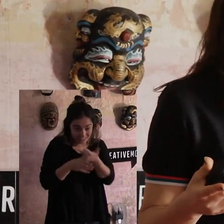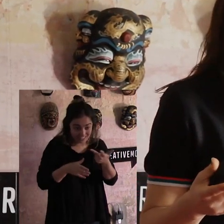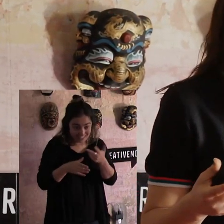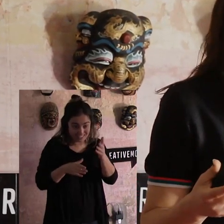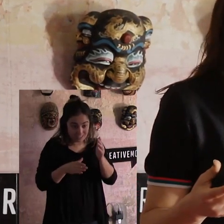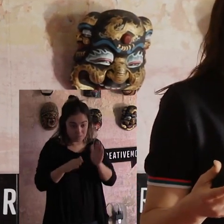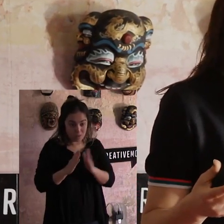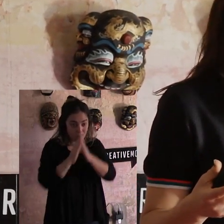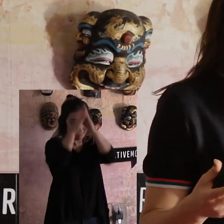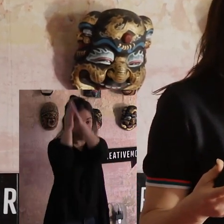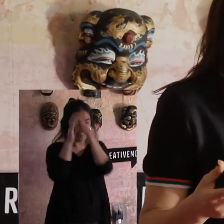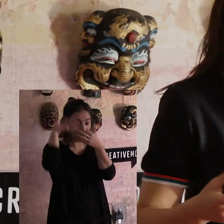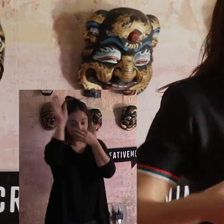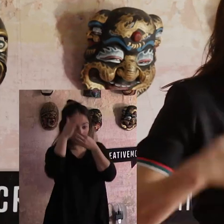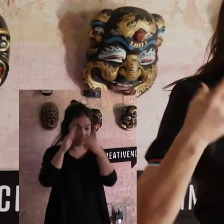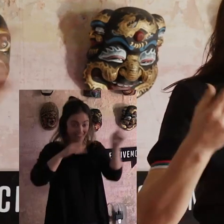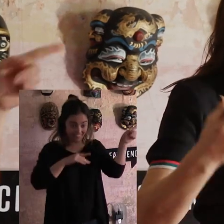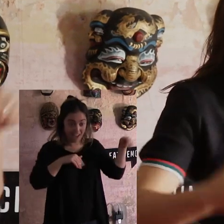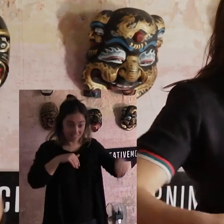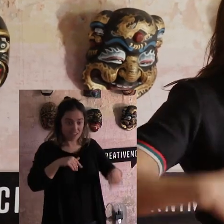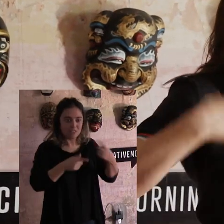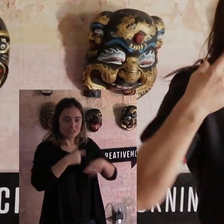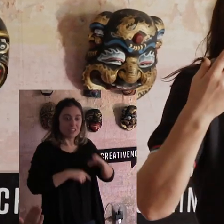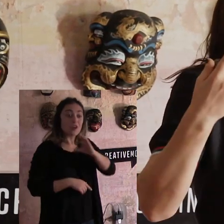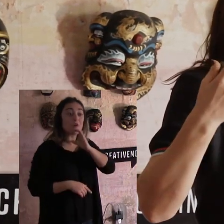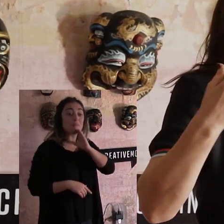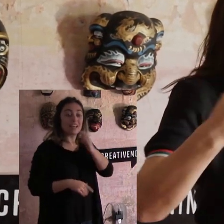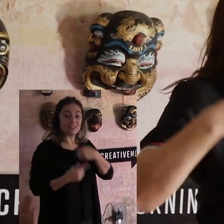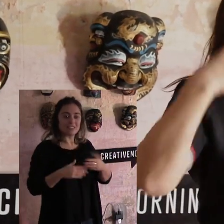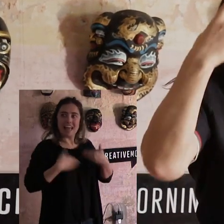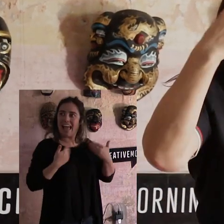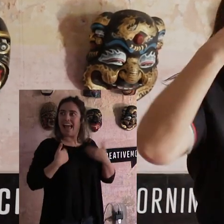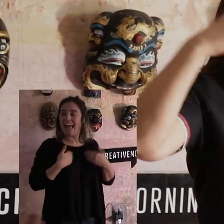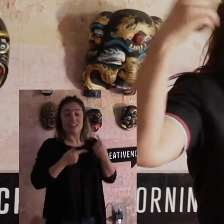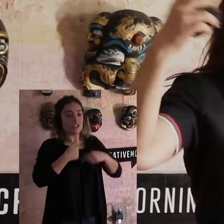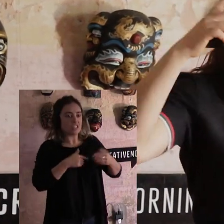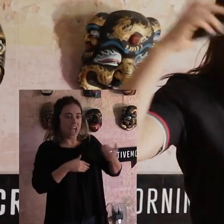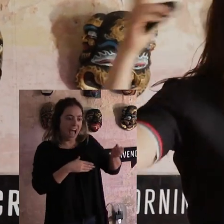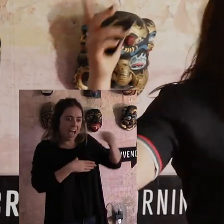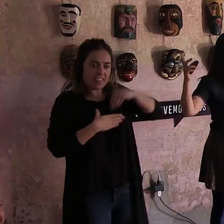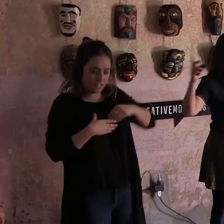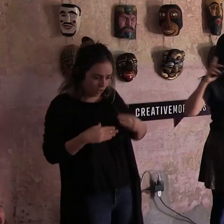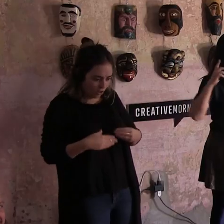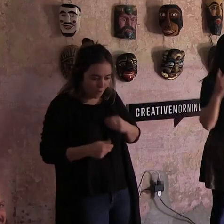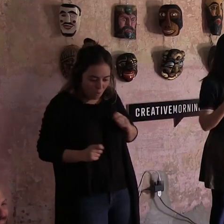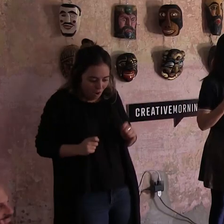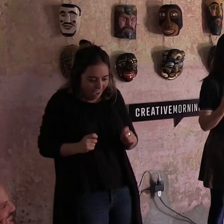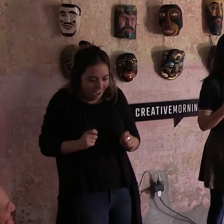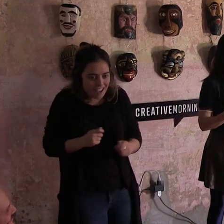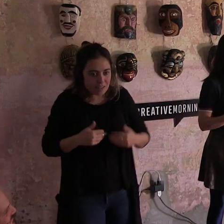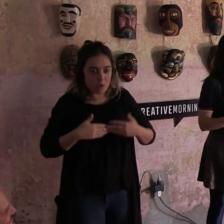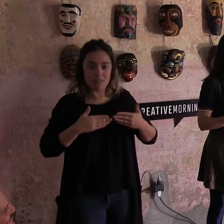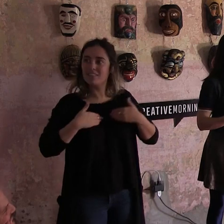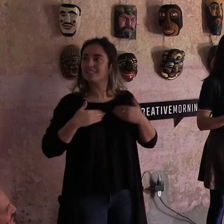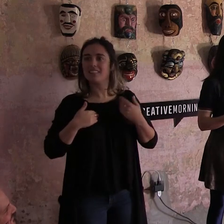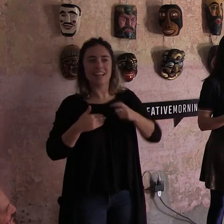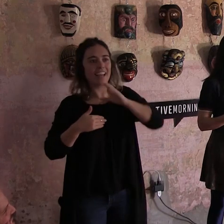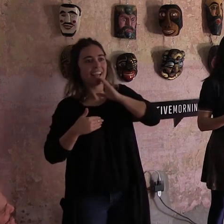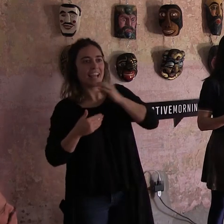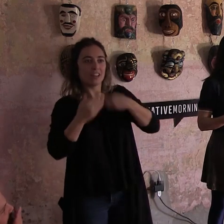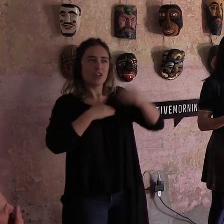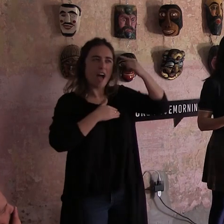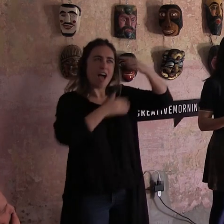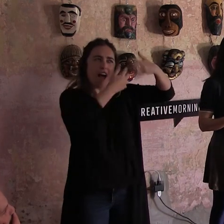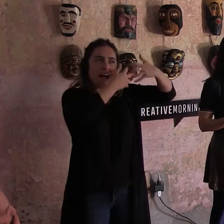daba felicidad. Ya felicidad. Y ya la felicidad te genera unas endorfinas. Y las endorfinas ya te cambió. O sea, todo lo que eso hace.